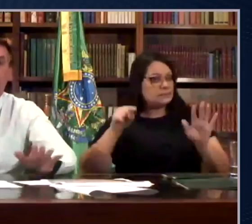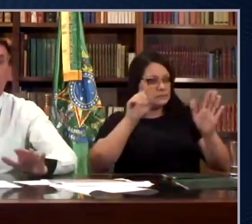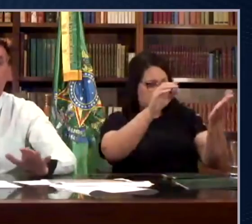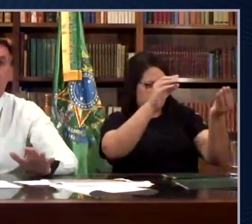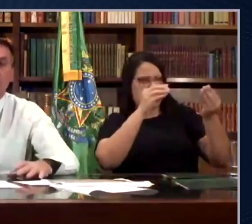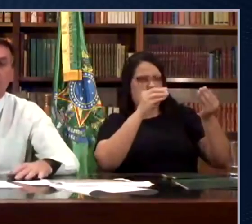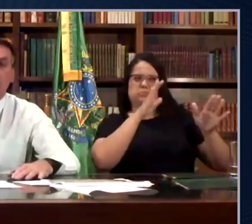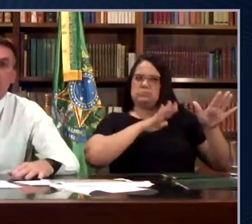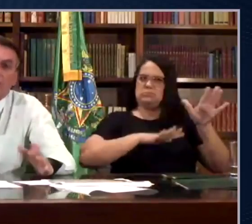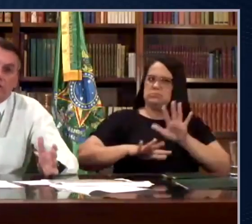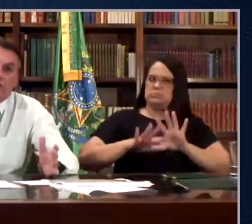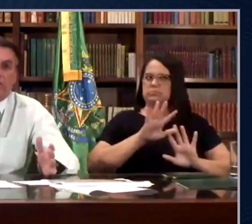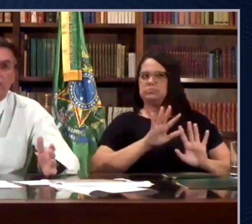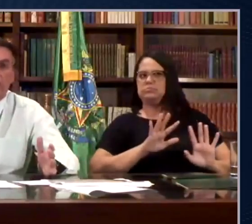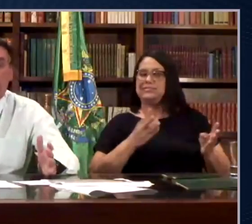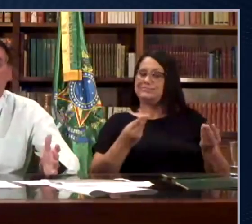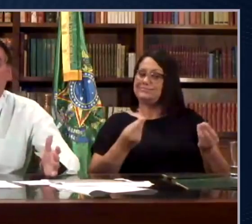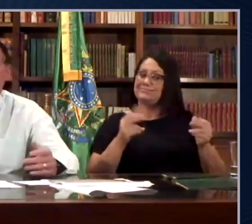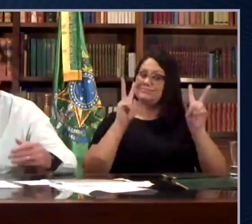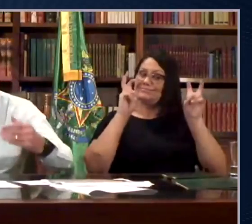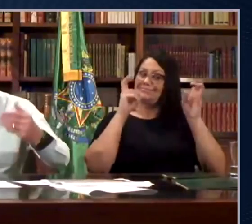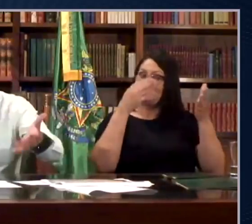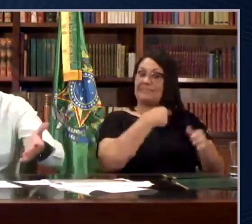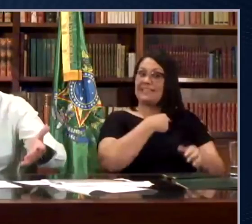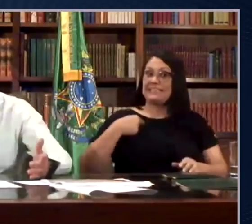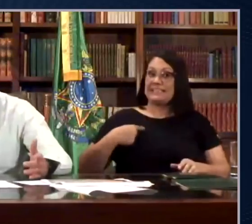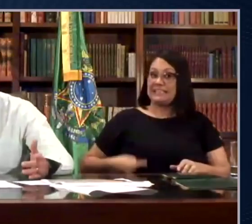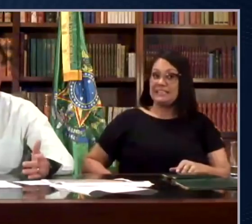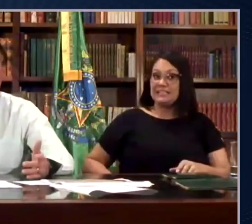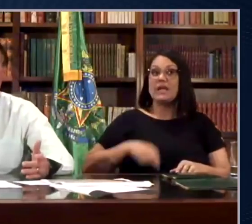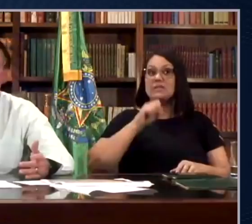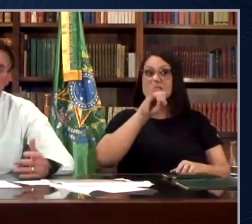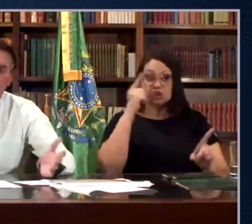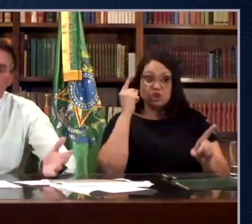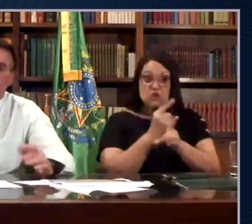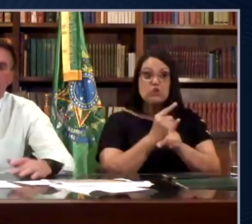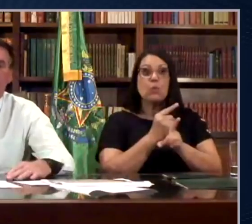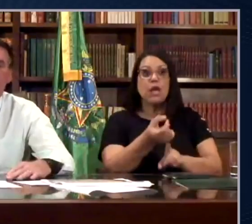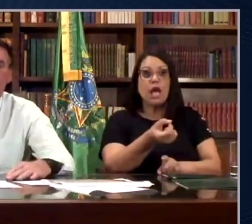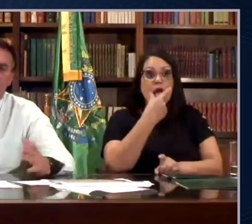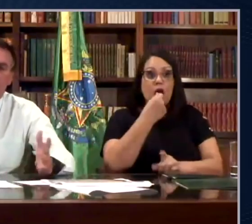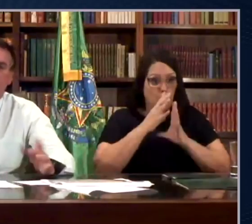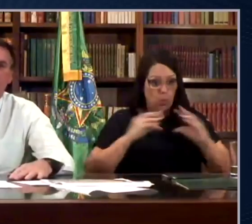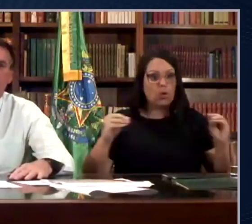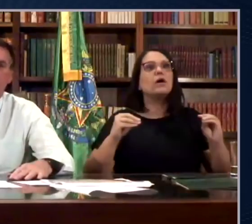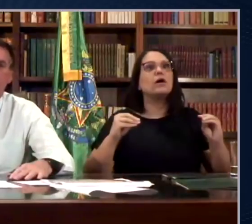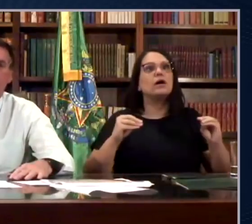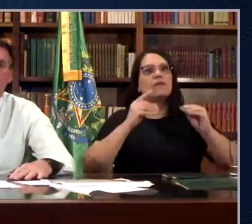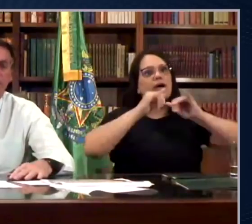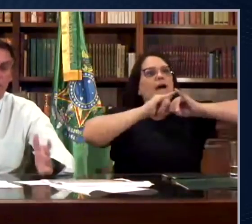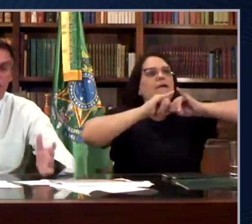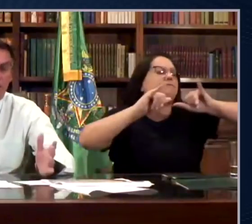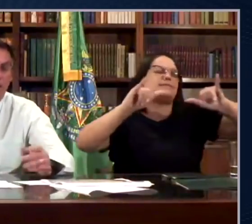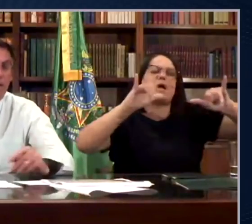Que estaria dando certo também. Agora a China, obviamente, se descobrir a cura do remédio, ela vai botar em prática e vai anunciar ao mundo